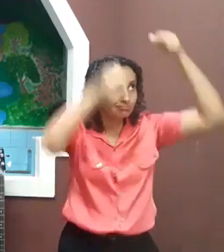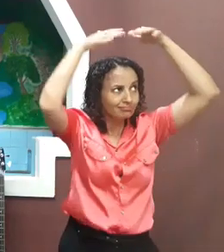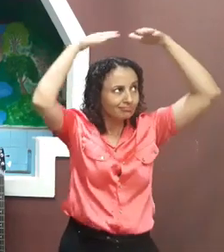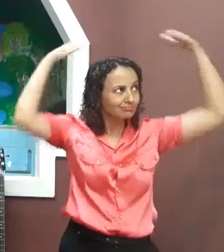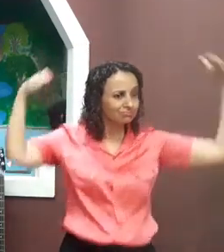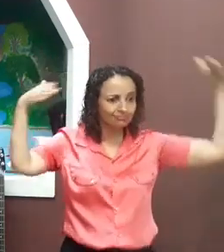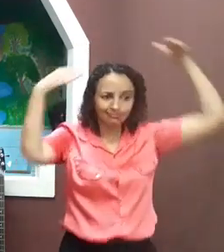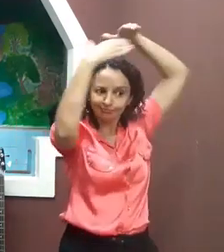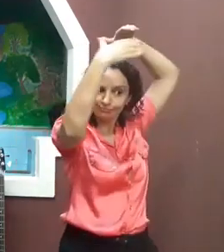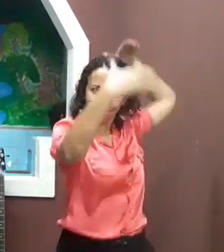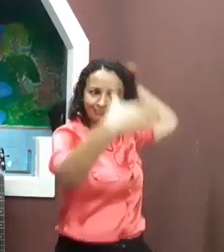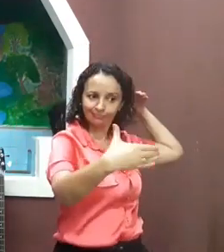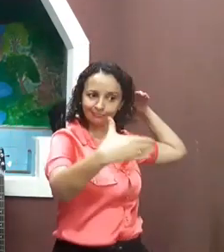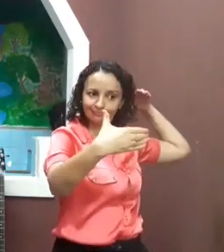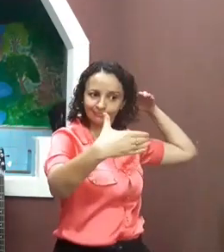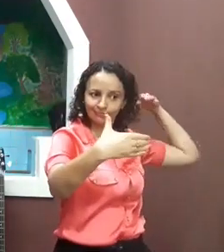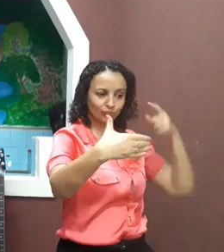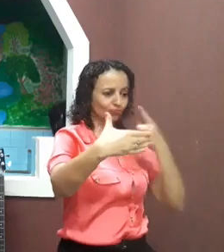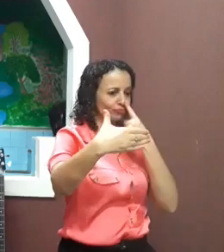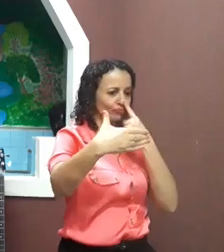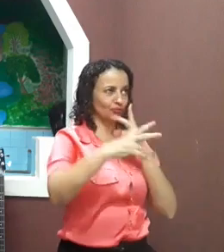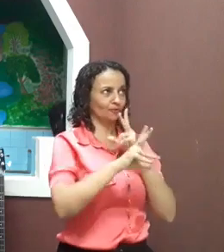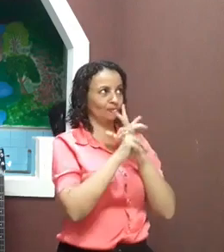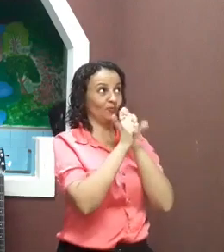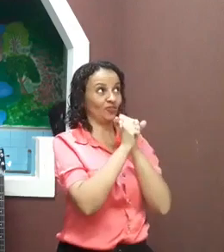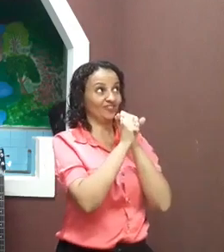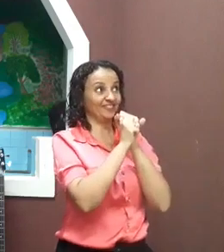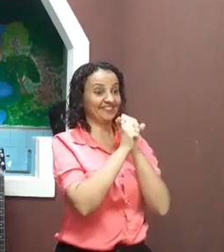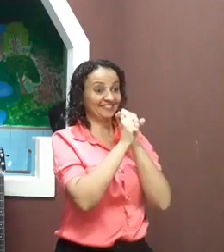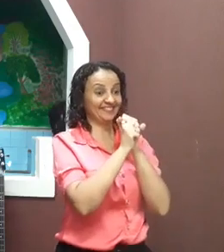não abandone o aprisco da ovelha.